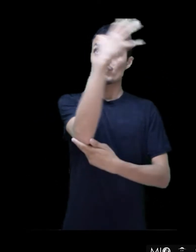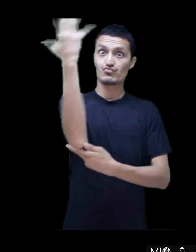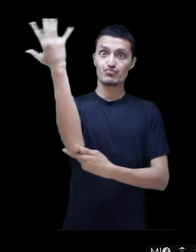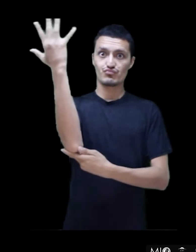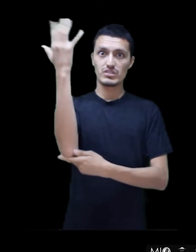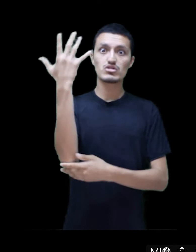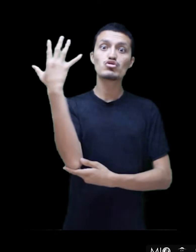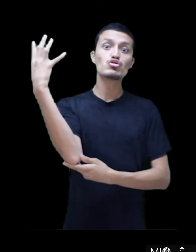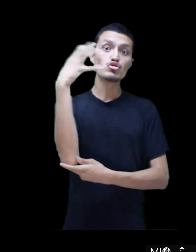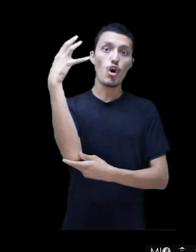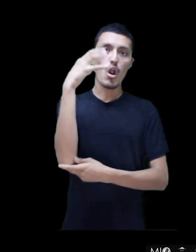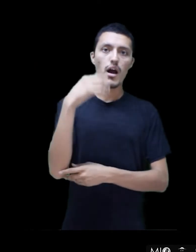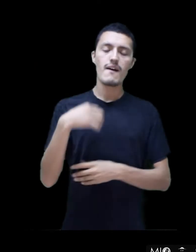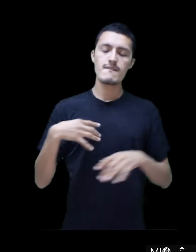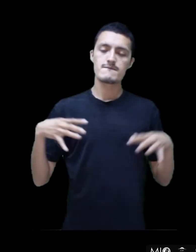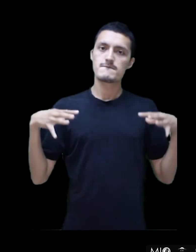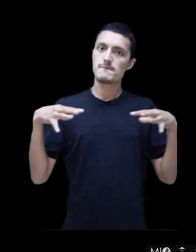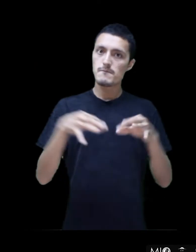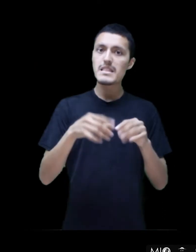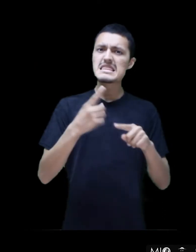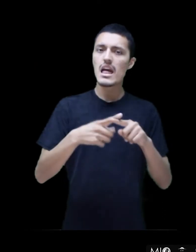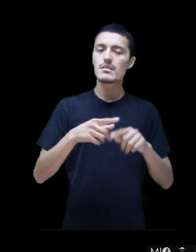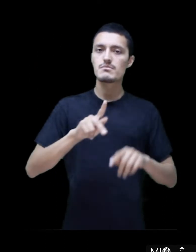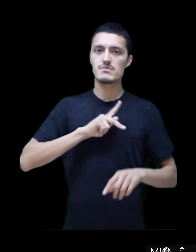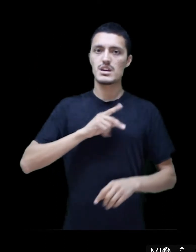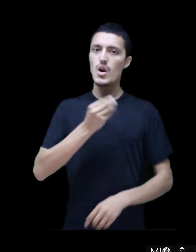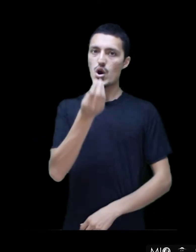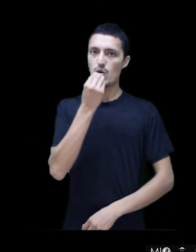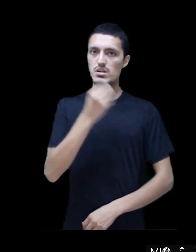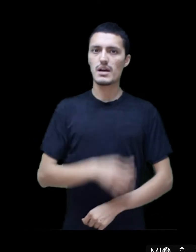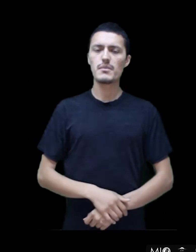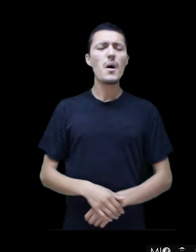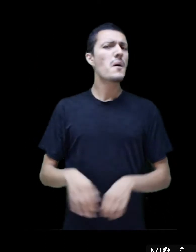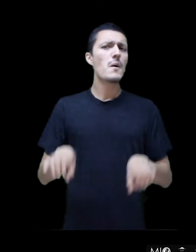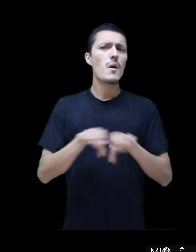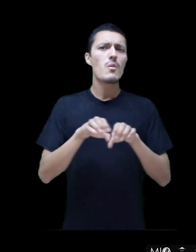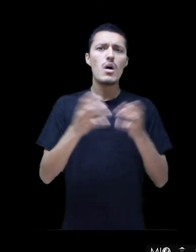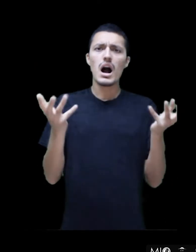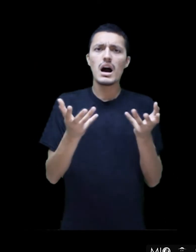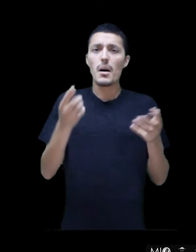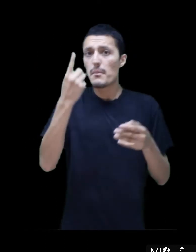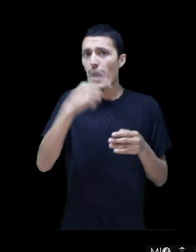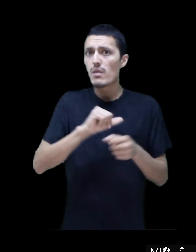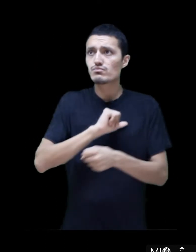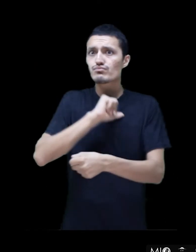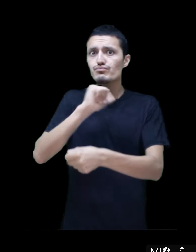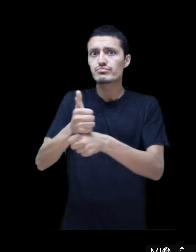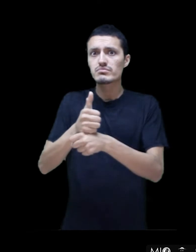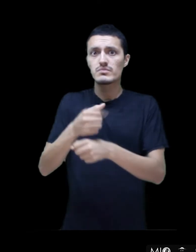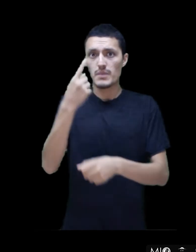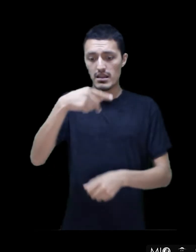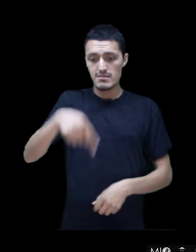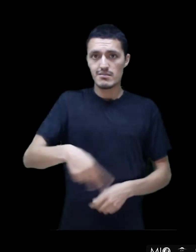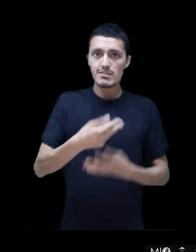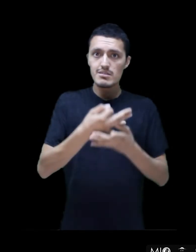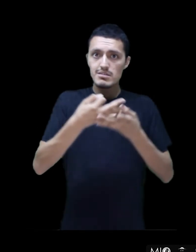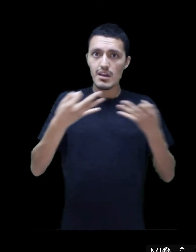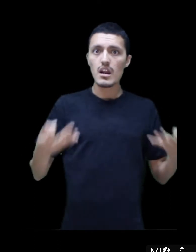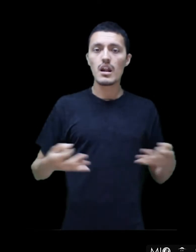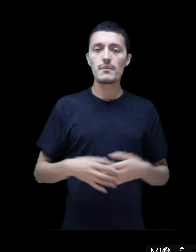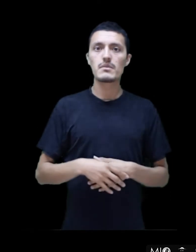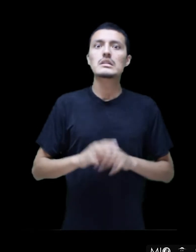aurora. Forjemos a quien nos dará sustento y alimento. ¿Cómo haremos para ser invocados en la superficie de la